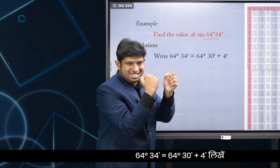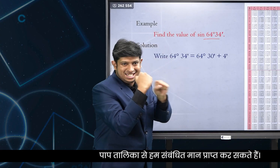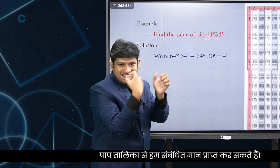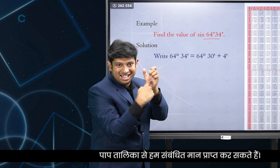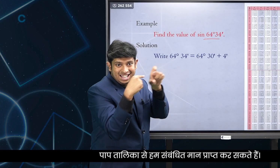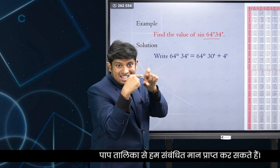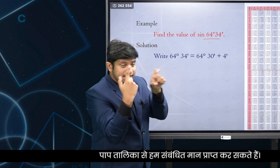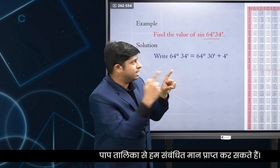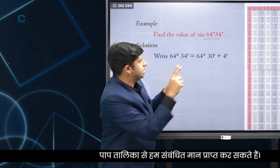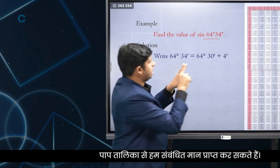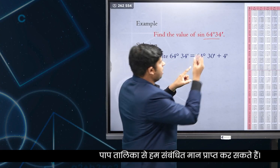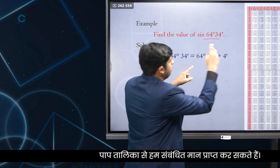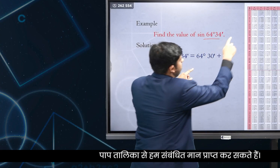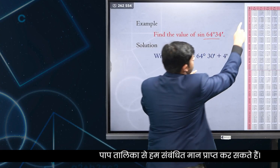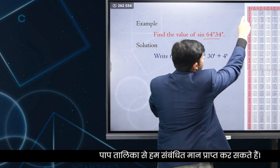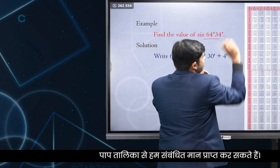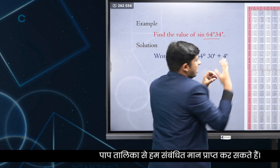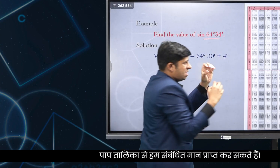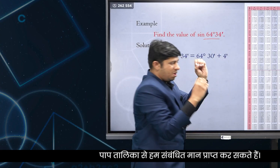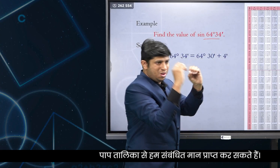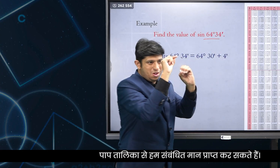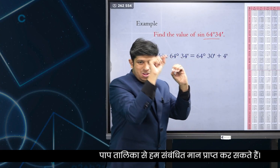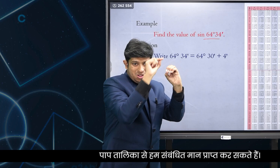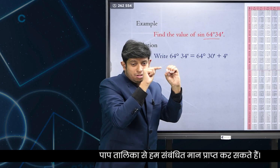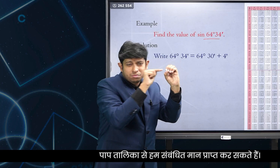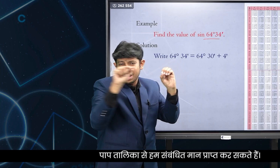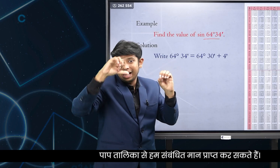पाप तालिका से हम संबंधित मान प्राप्त कर सकते हैं।